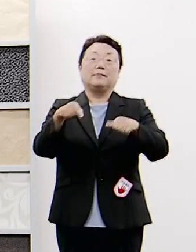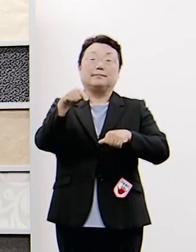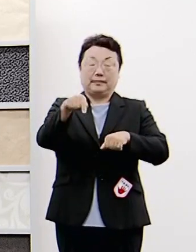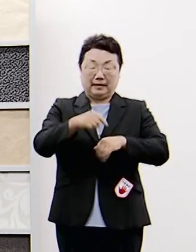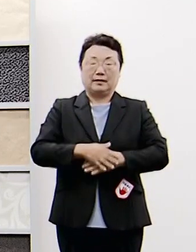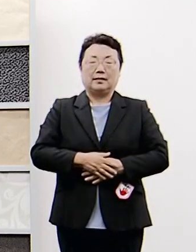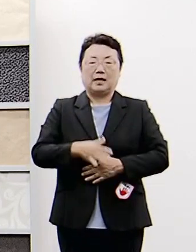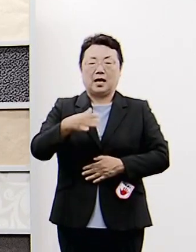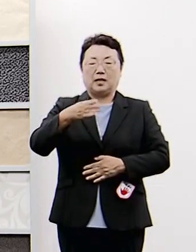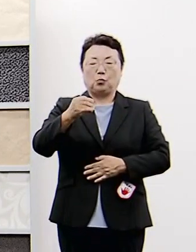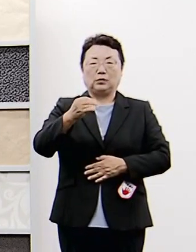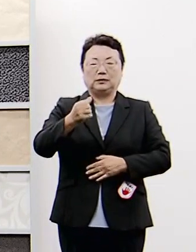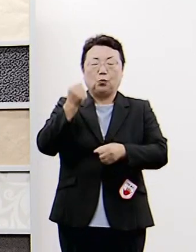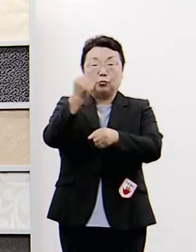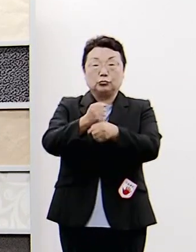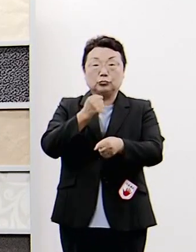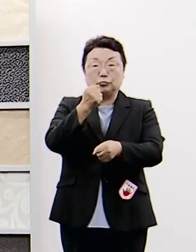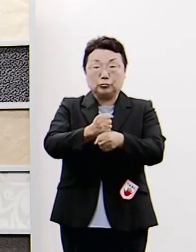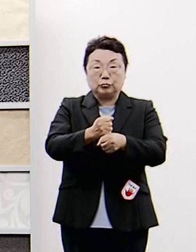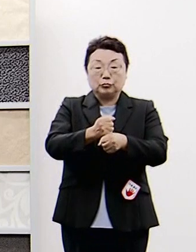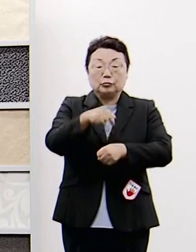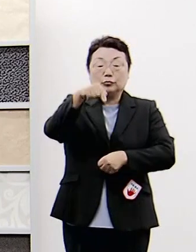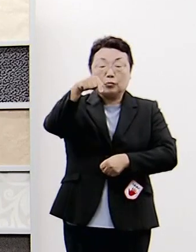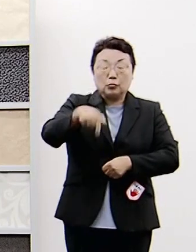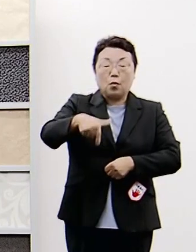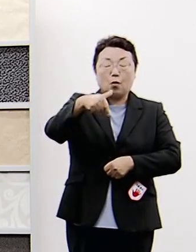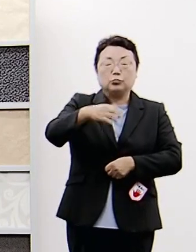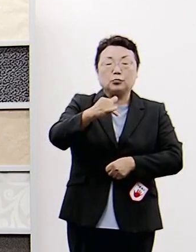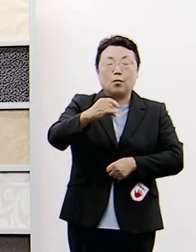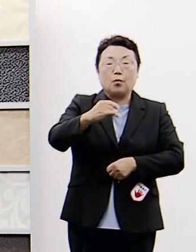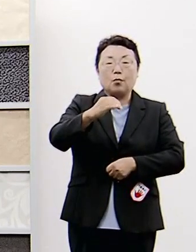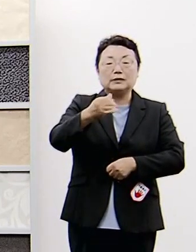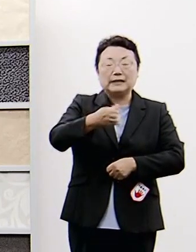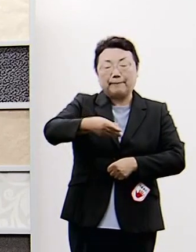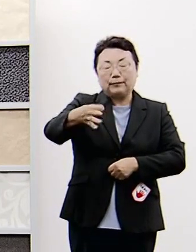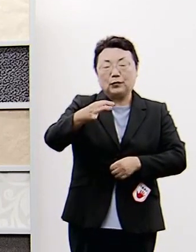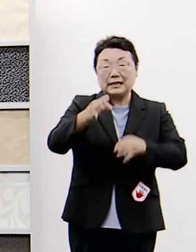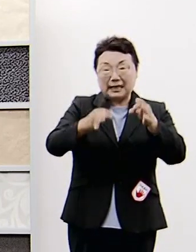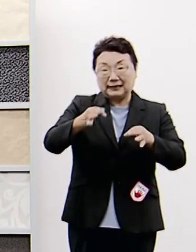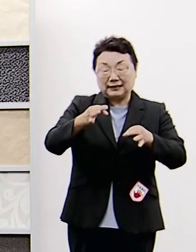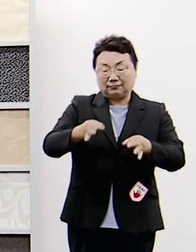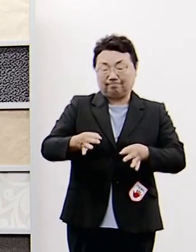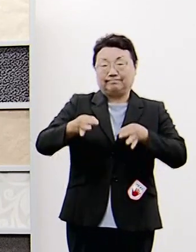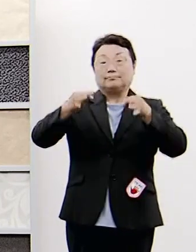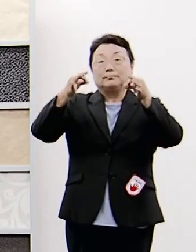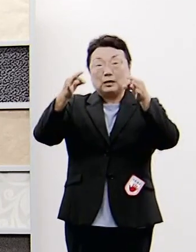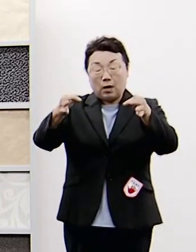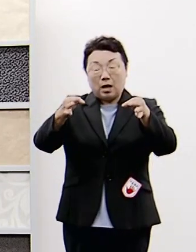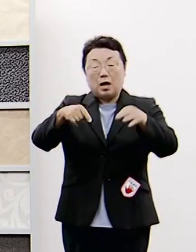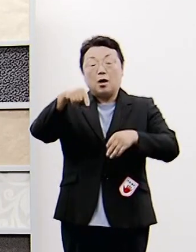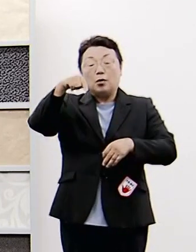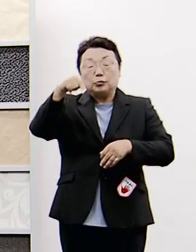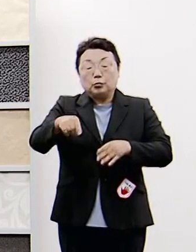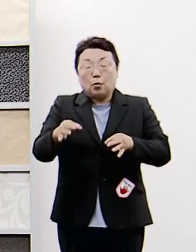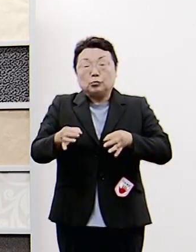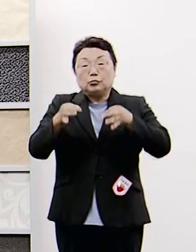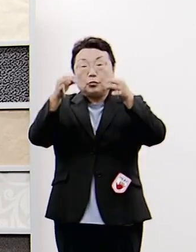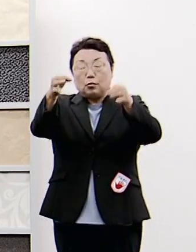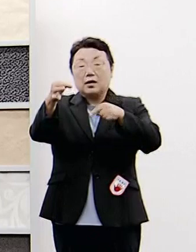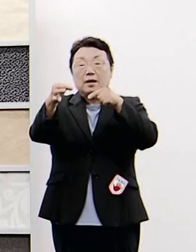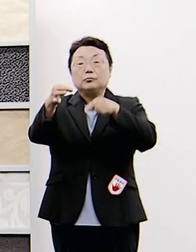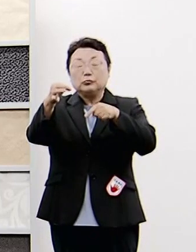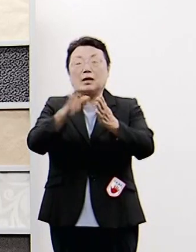土地の造成による本件各不動産自体の価値の増加については最終的にはこの価値の増加分は